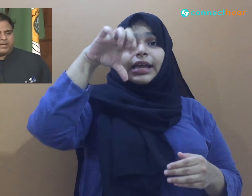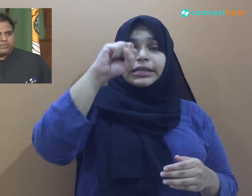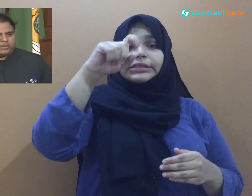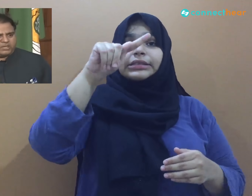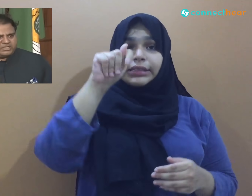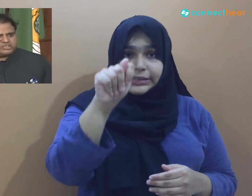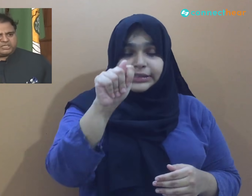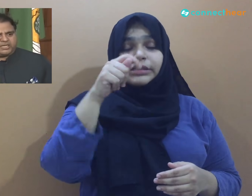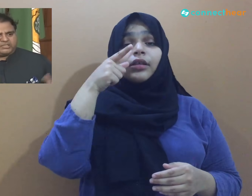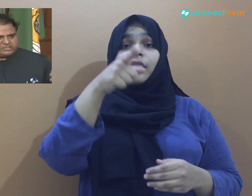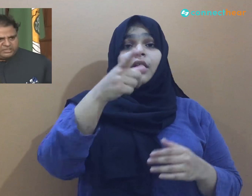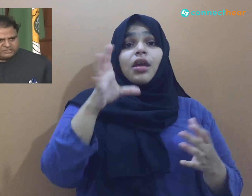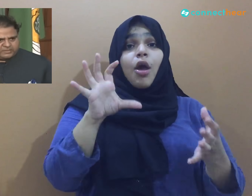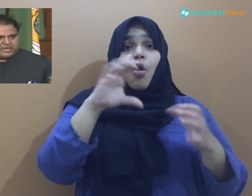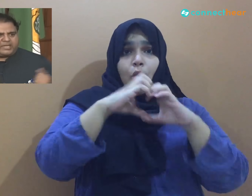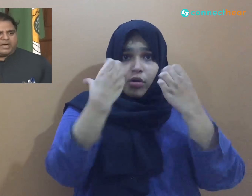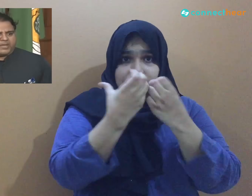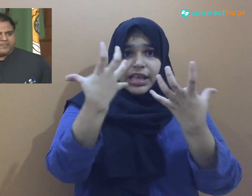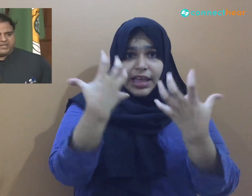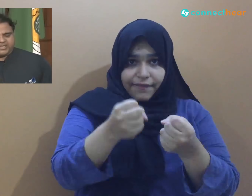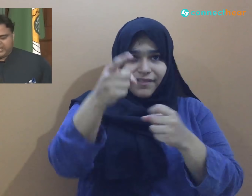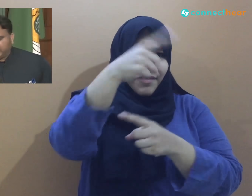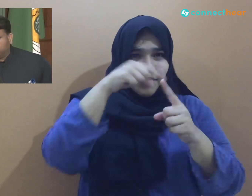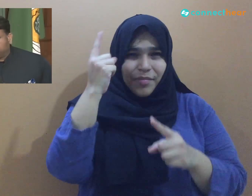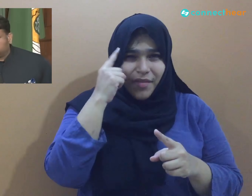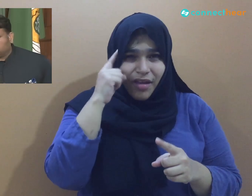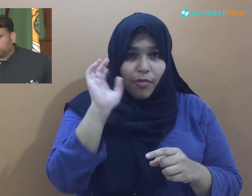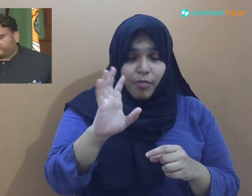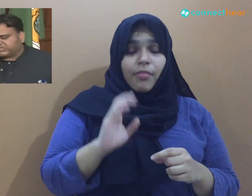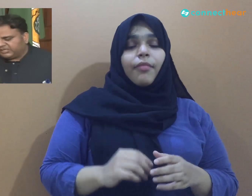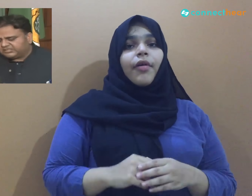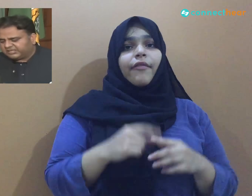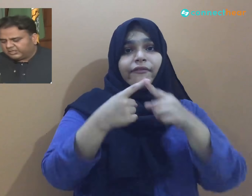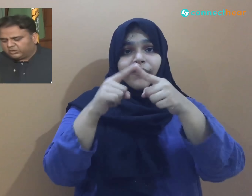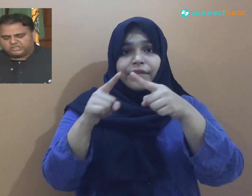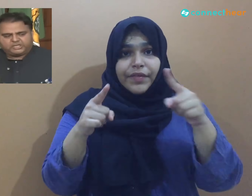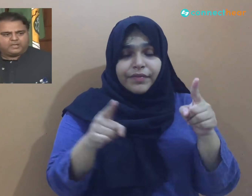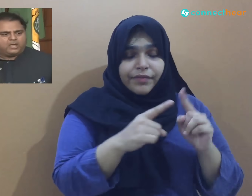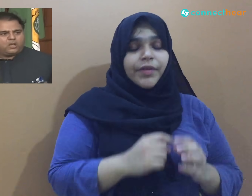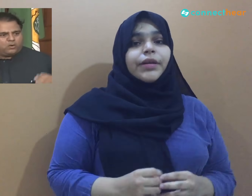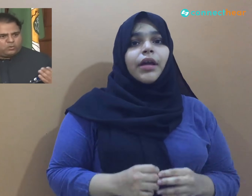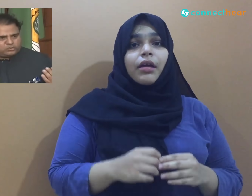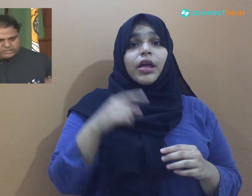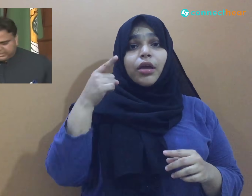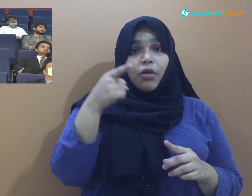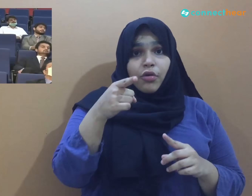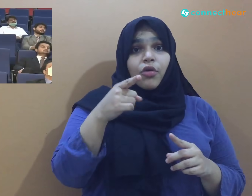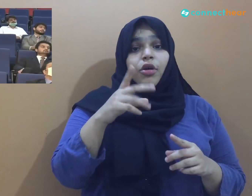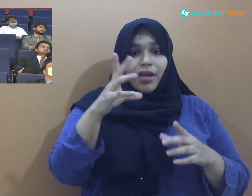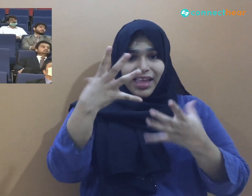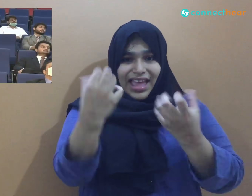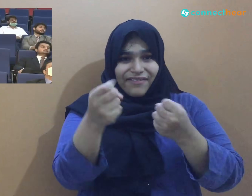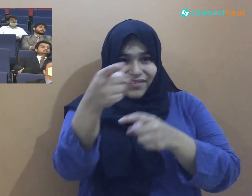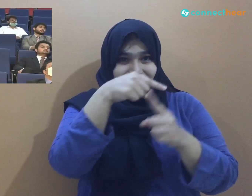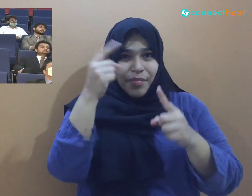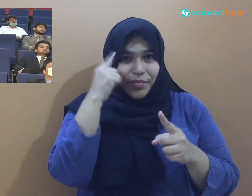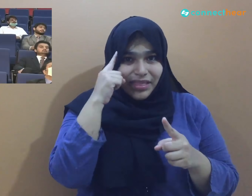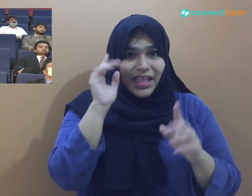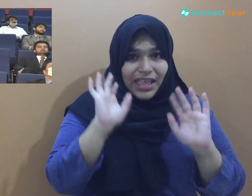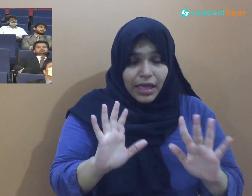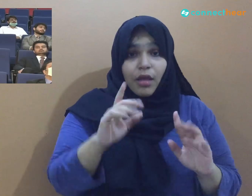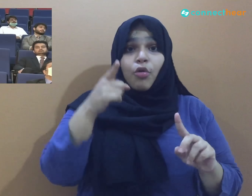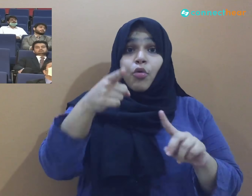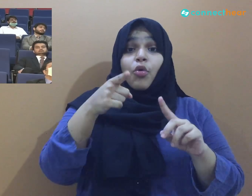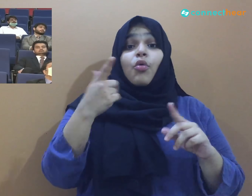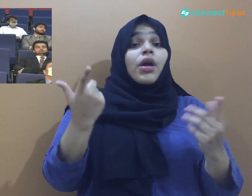ہمارا آرگنائزیشن ہے جس کی سربراہی آپ کے پاس ہے, نیشنل کونسل فار سائنس اینڈ ٹیکنالوجی, اس کی سربراہی آپ کے پاس ہے.